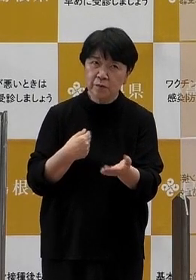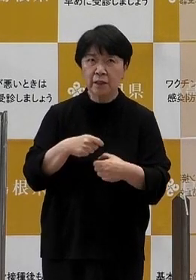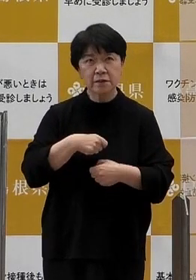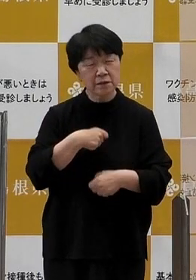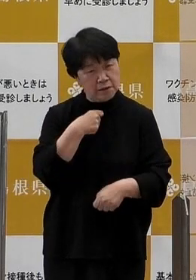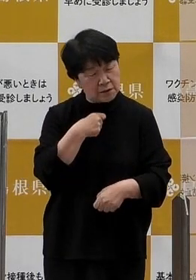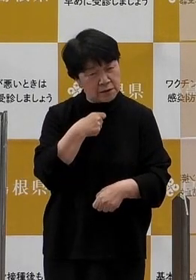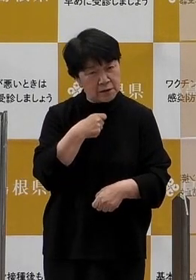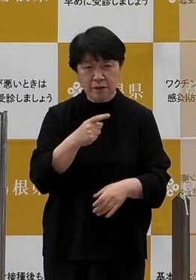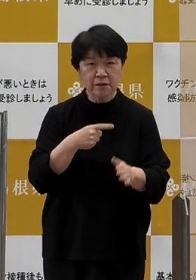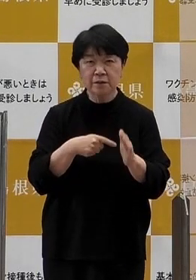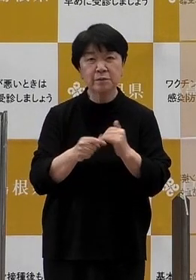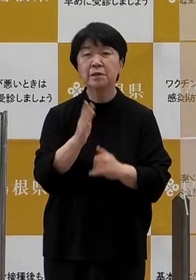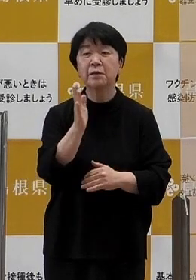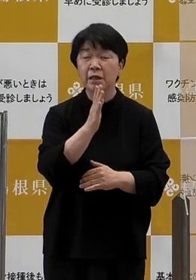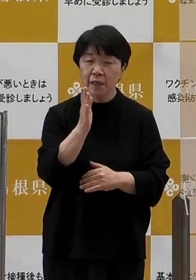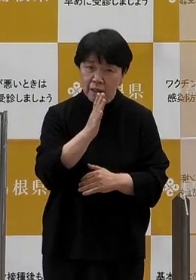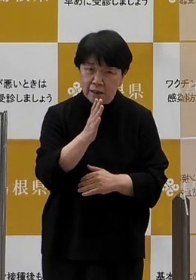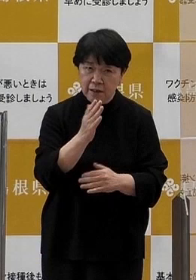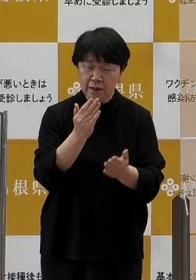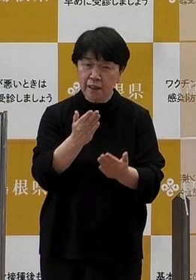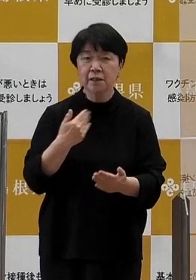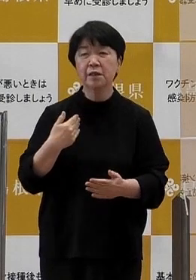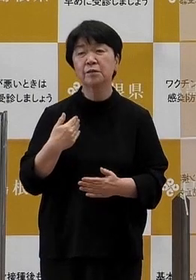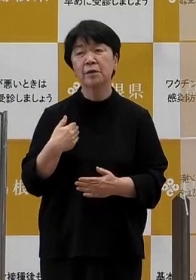正確さを知せる内容がないと、よくわからない。